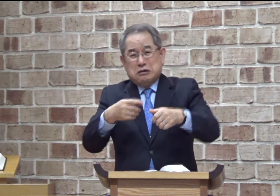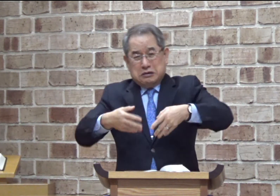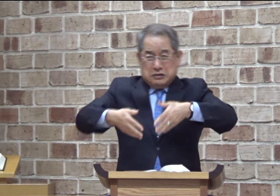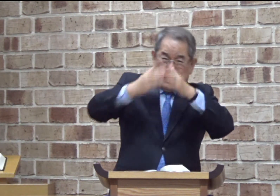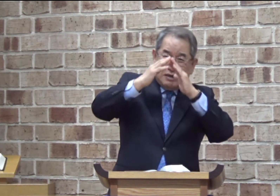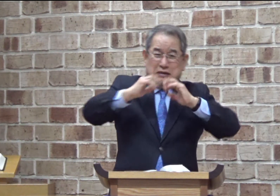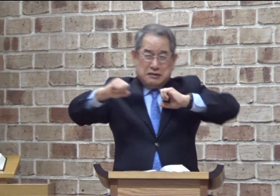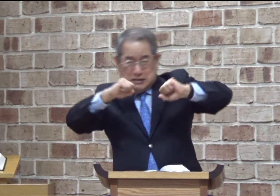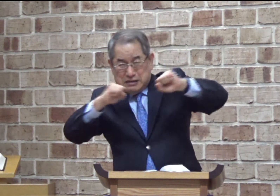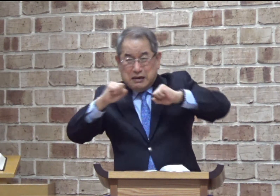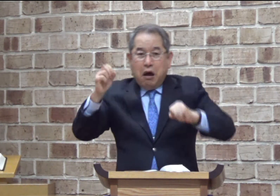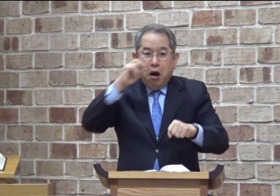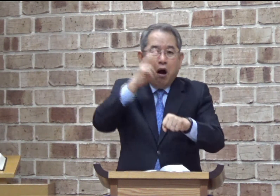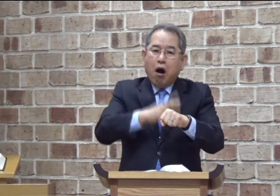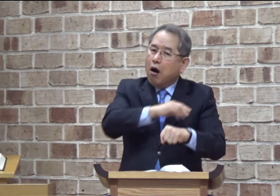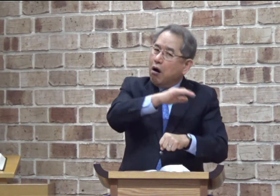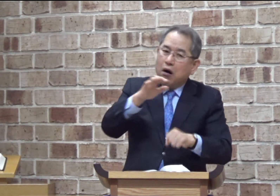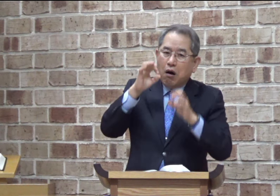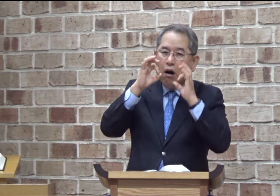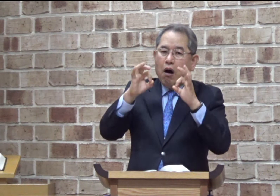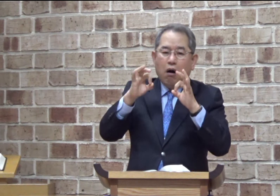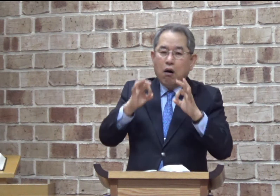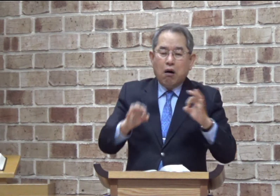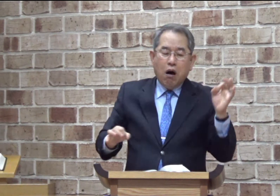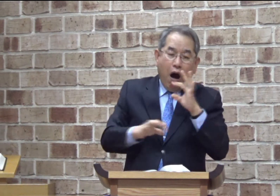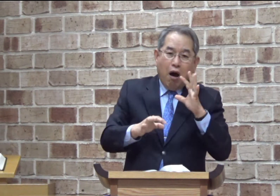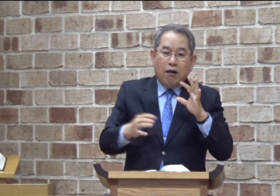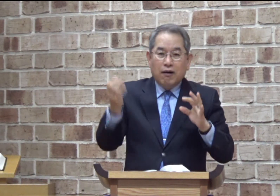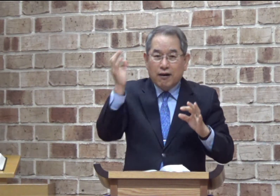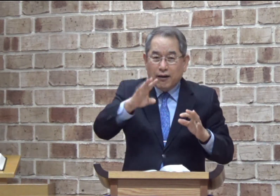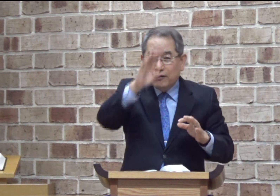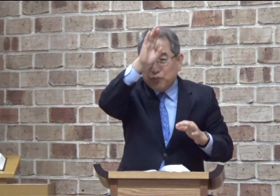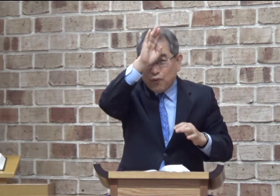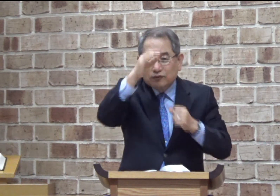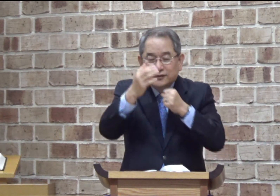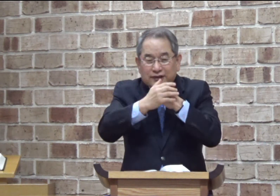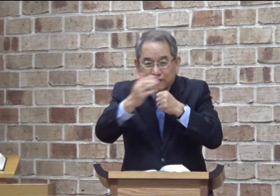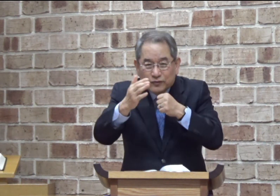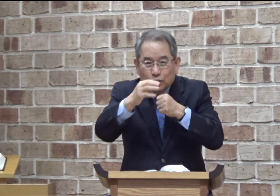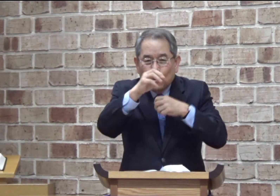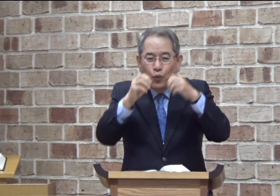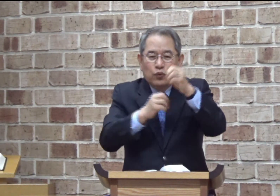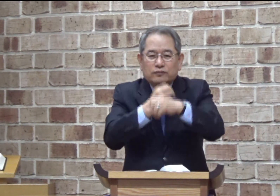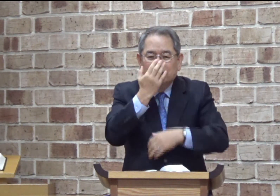걸림돌이 없다면 사람이 교만하여 줄 것입니다. 내가 교회도 세우고 몸도 건강했다면.